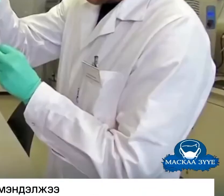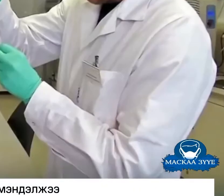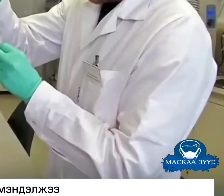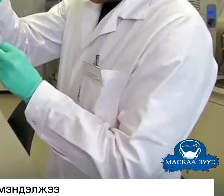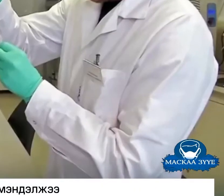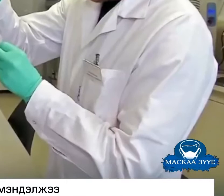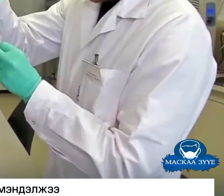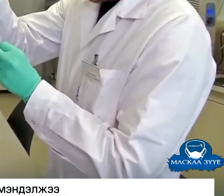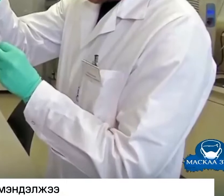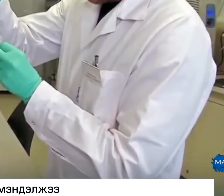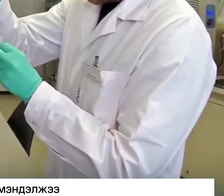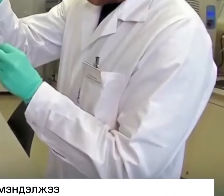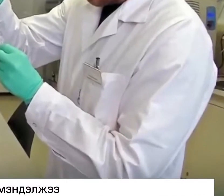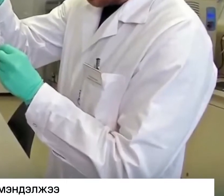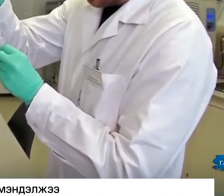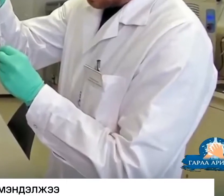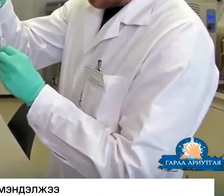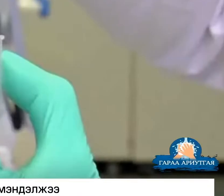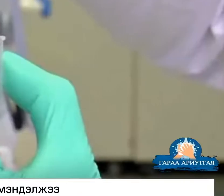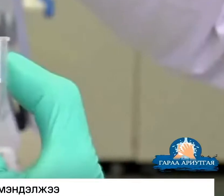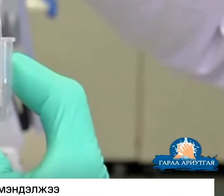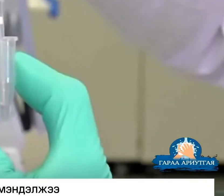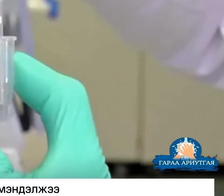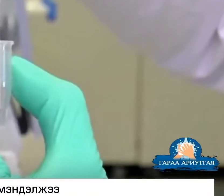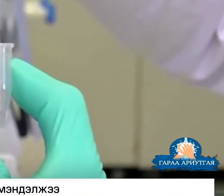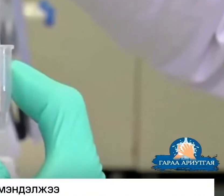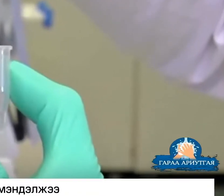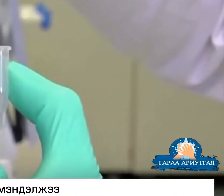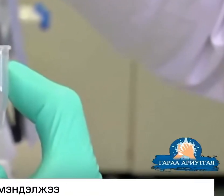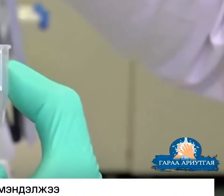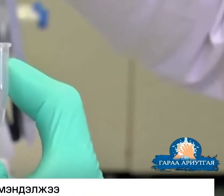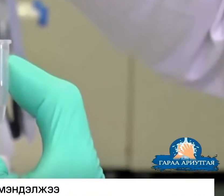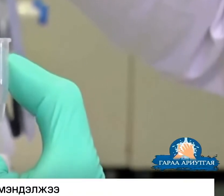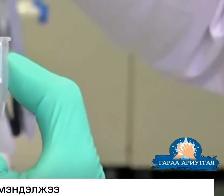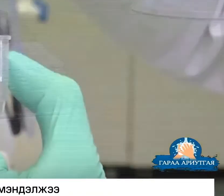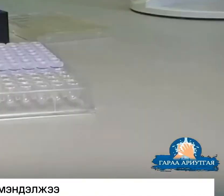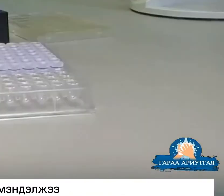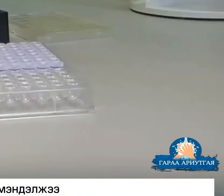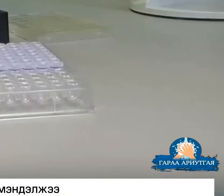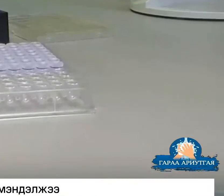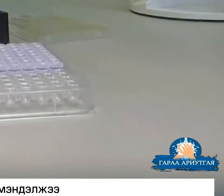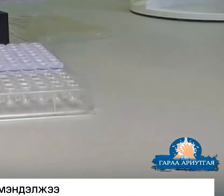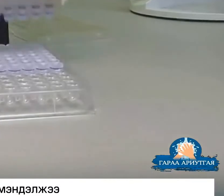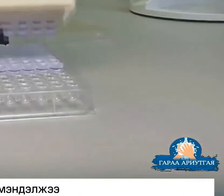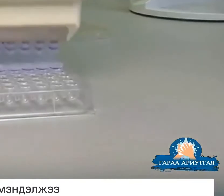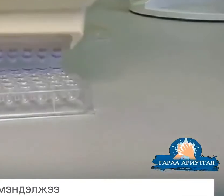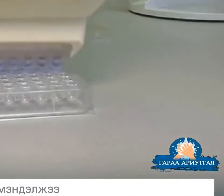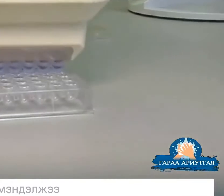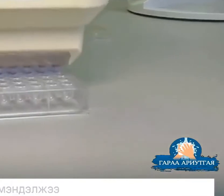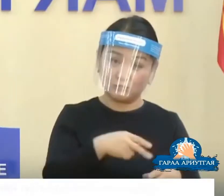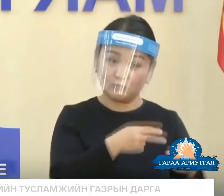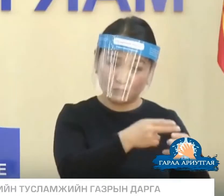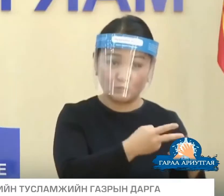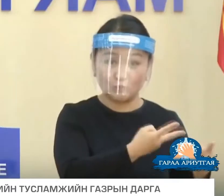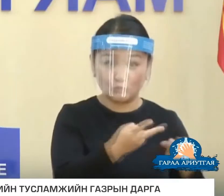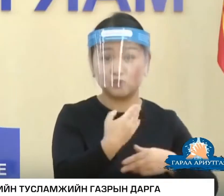-н тауғын тусхарлэндэйна. Тусхарлэгцэн 20-н эхчүүд нэрайж халтуртүүчэн содлиның үнцэнэ түүвднийд 12-хүүхэд миндэлж.